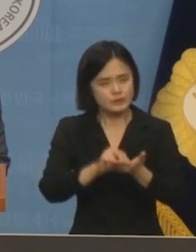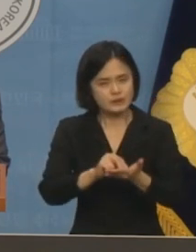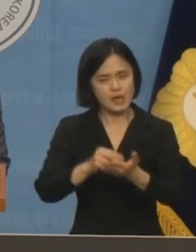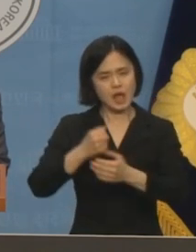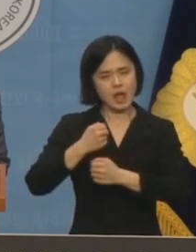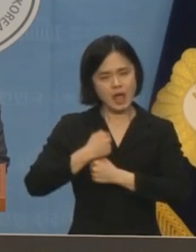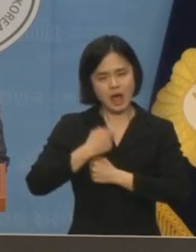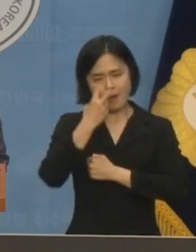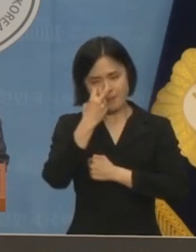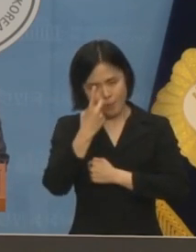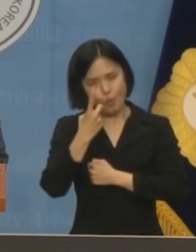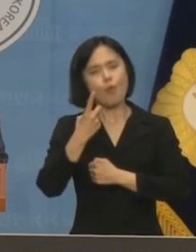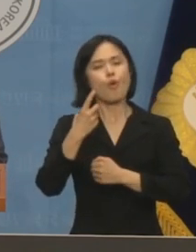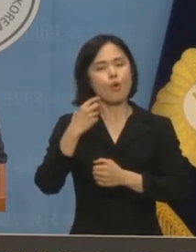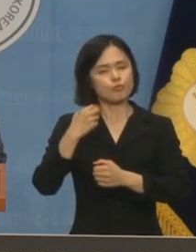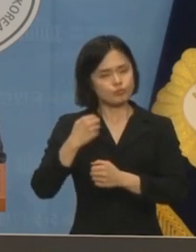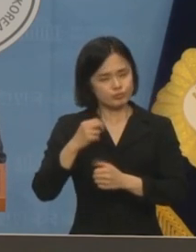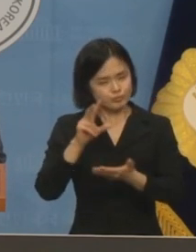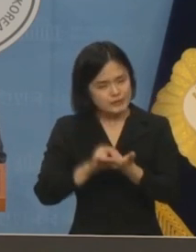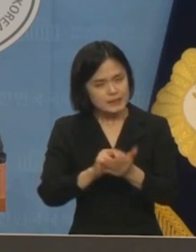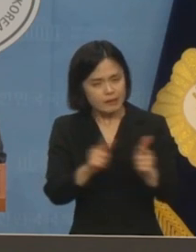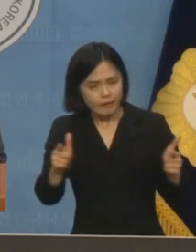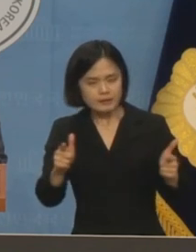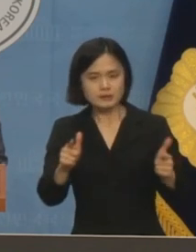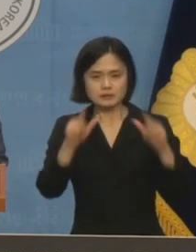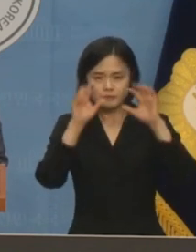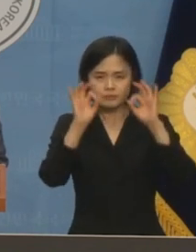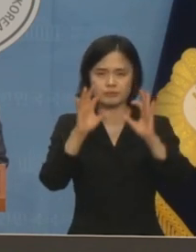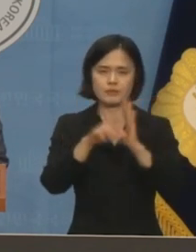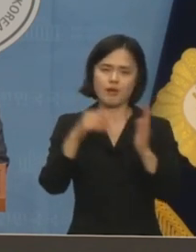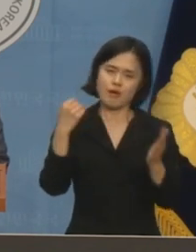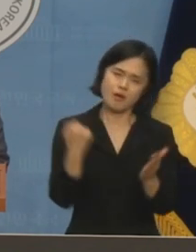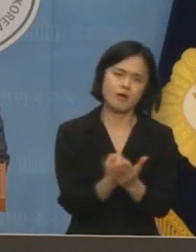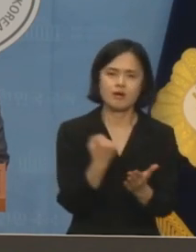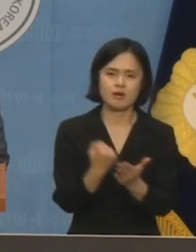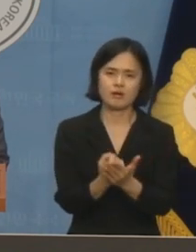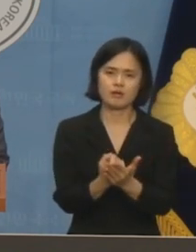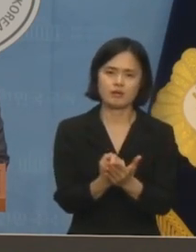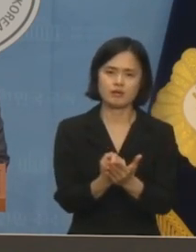깨닫고 개탄을 금할 수가 없다. 무조건 때를 쓰면 이긴다는